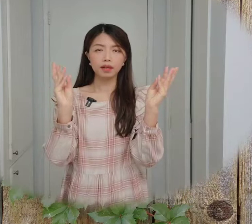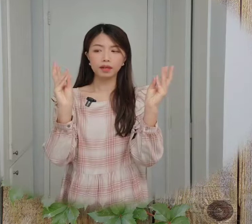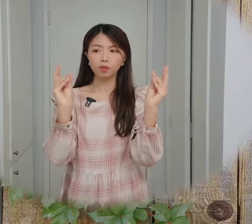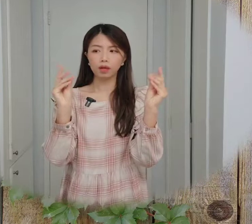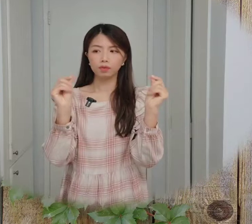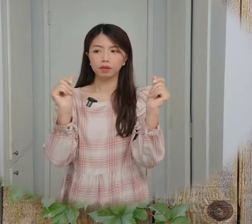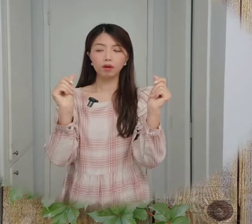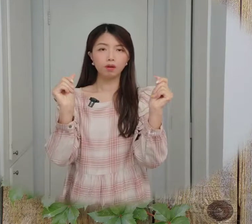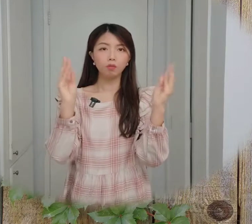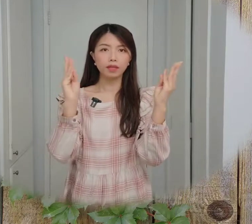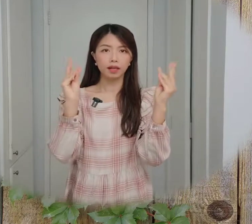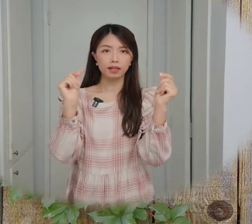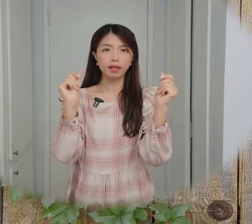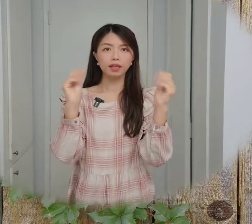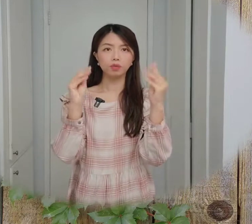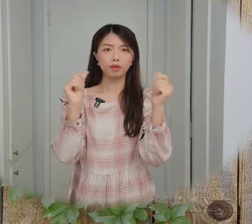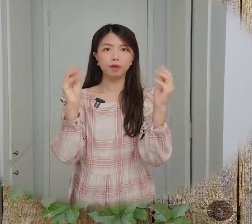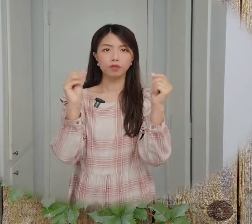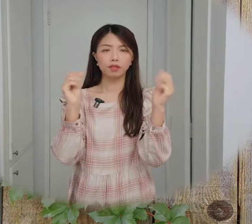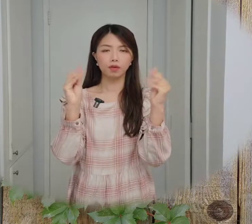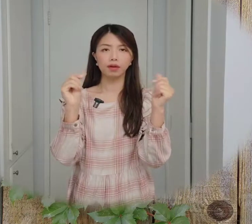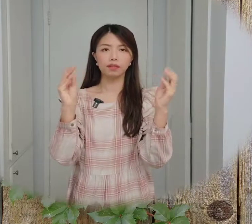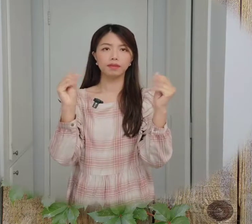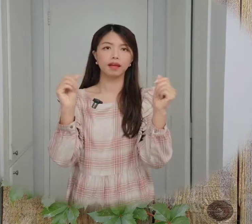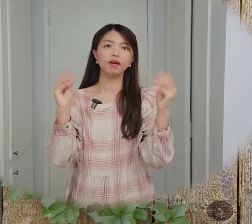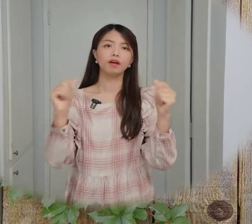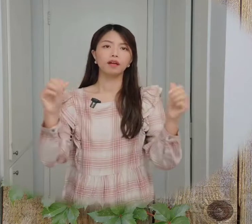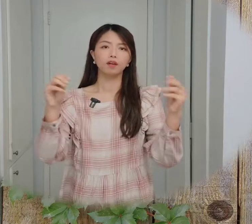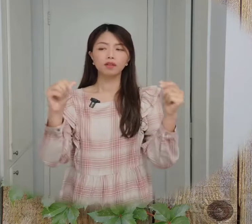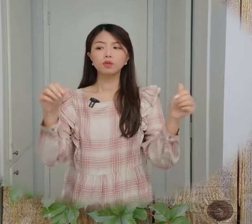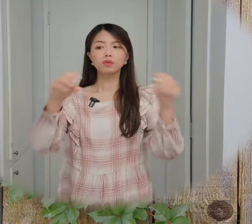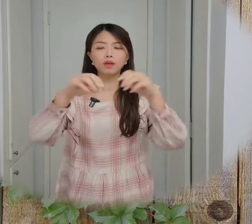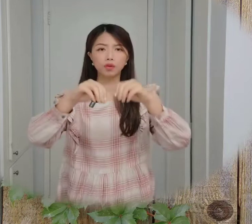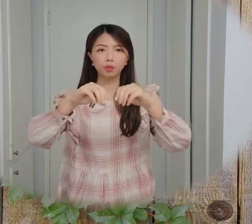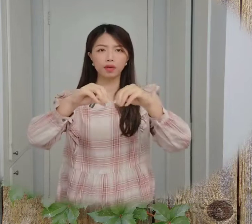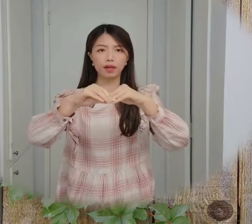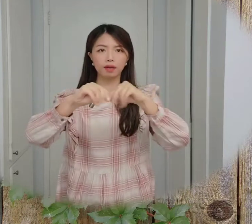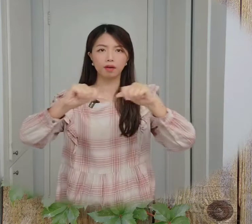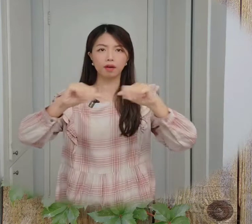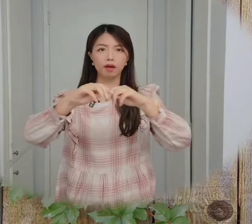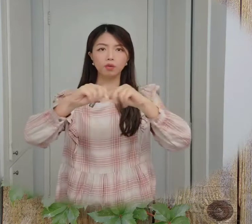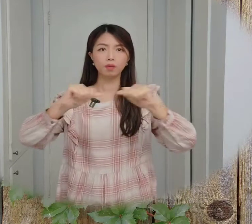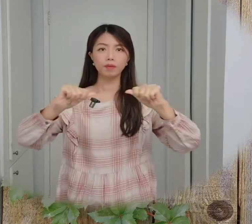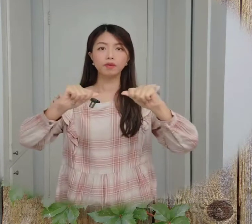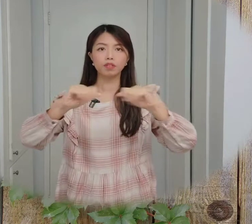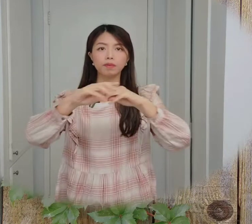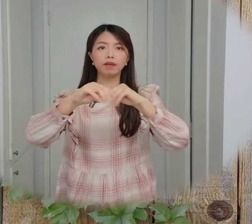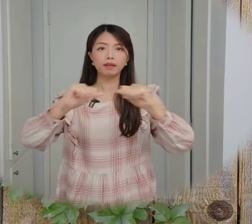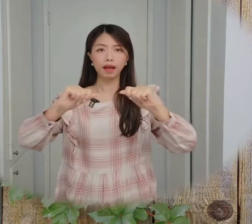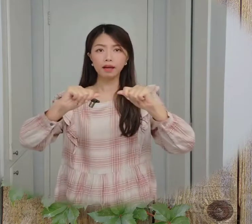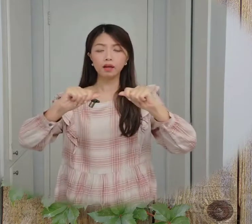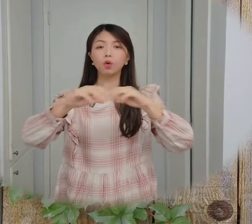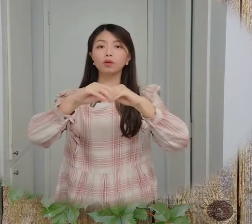엄지를 새끼손가락부터 검지까지 차례대로 비벼주신다고 생각하시면 돼요. 이거를 손등이 위로 보이게 해서 손을